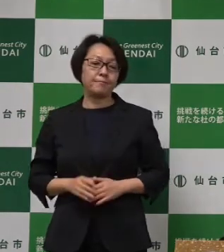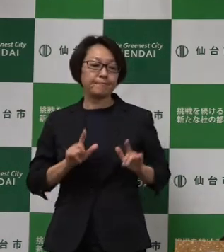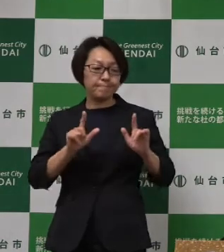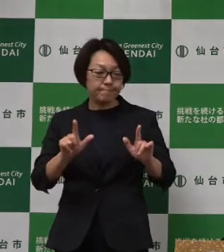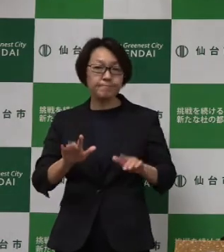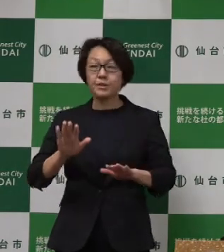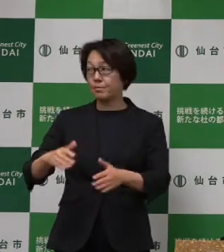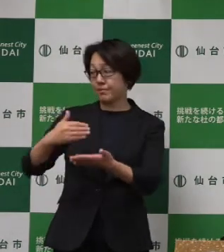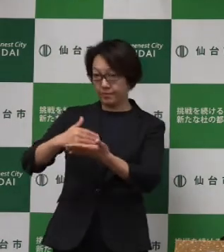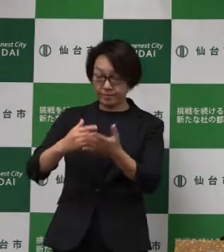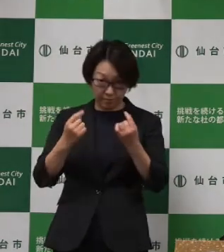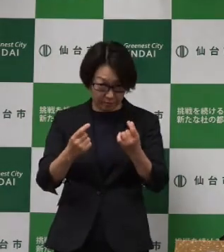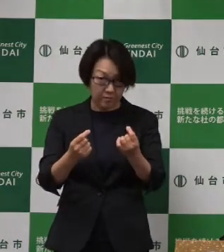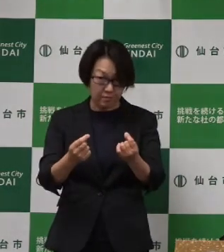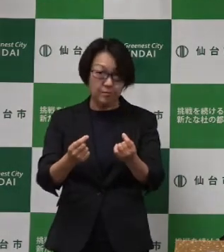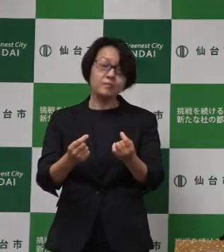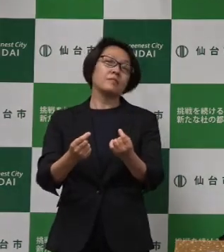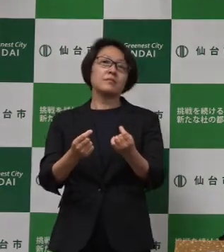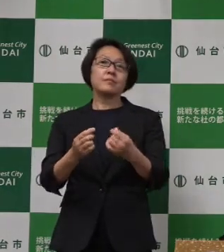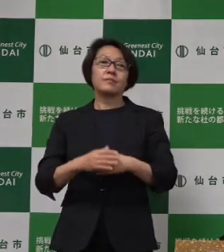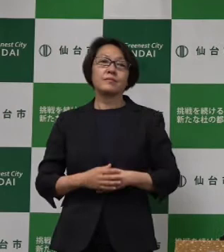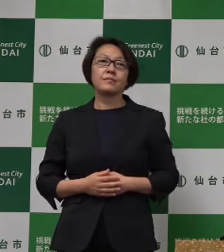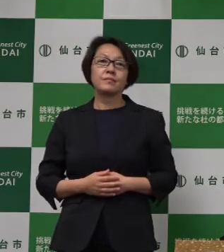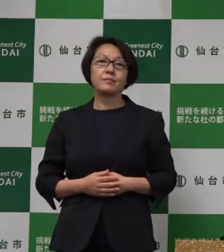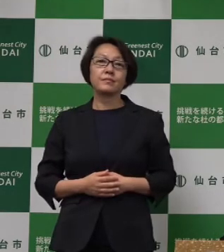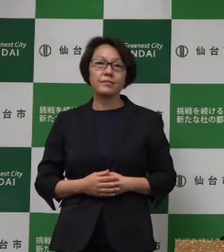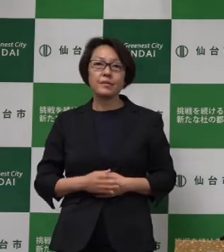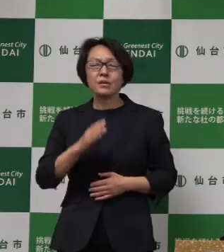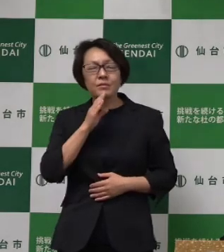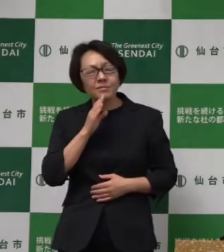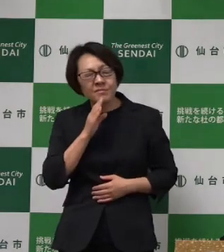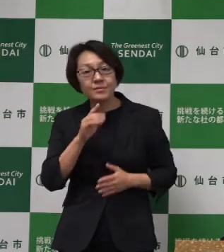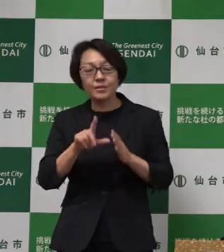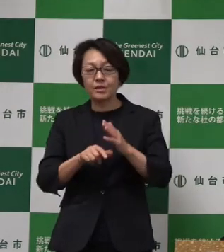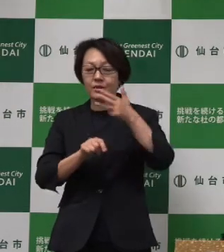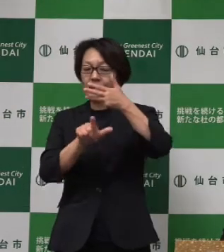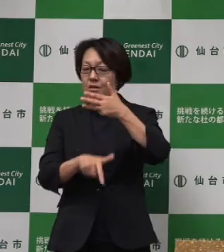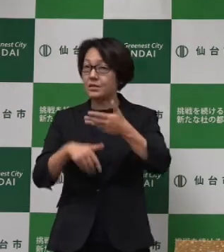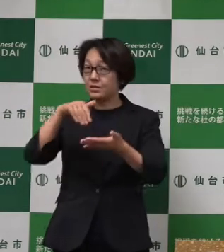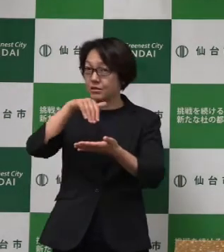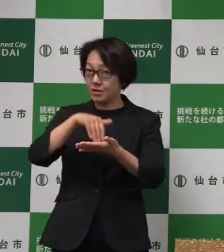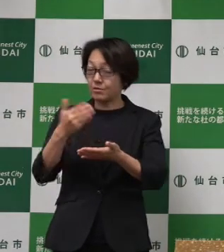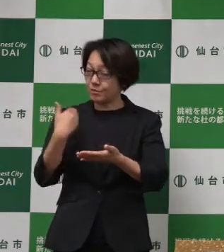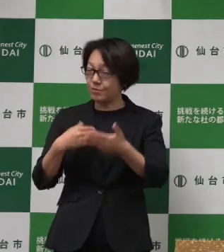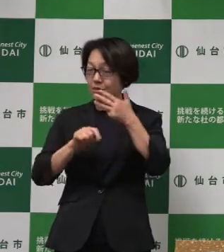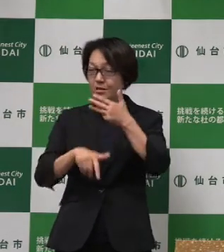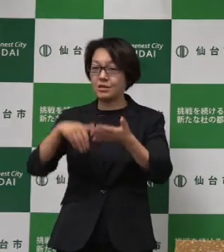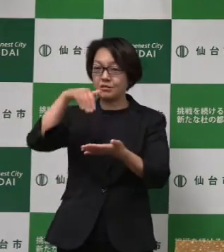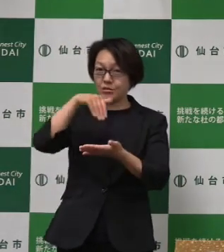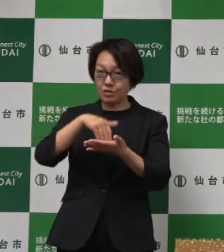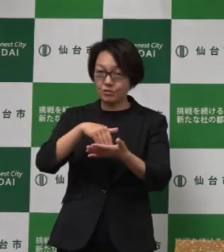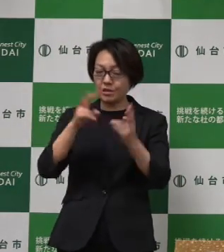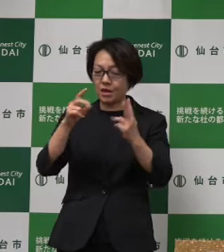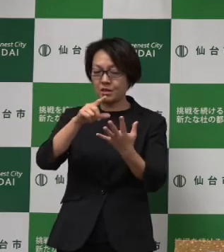今おっしゃられる通りでして、本当でしたらば8月下旬に決定される予定というふ